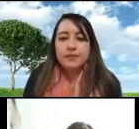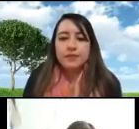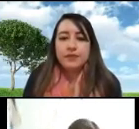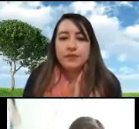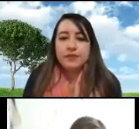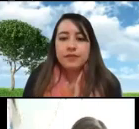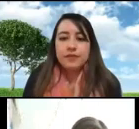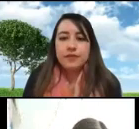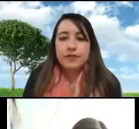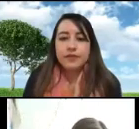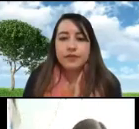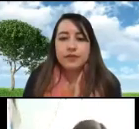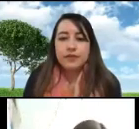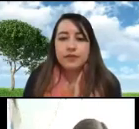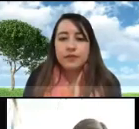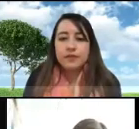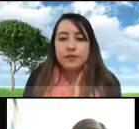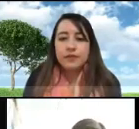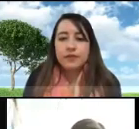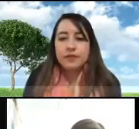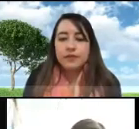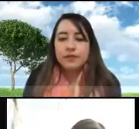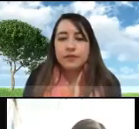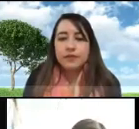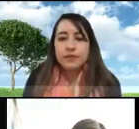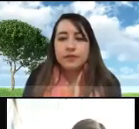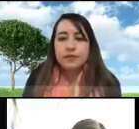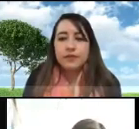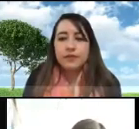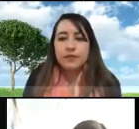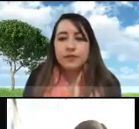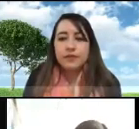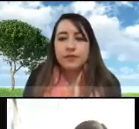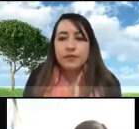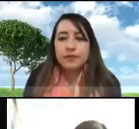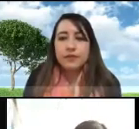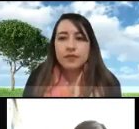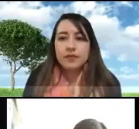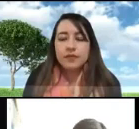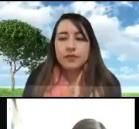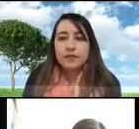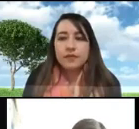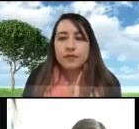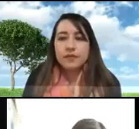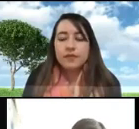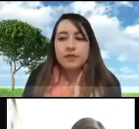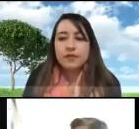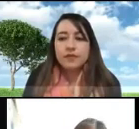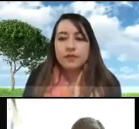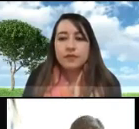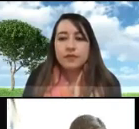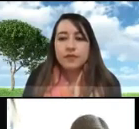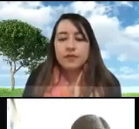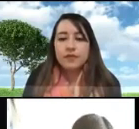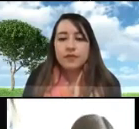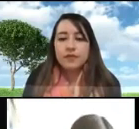Ejemplo de factores abióticos, temperatura y clima, lluvia y flora, hongos y bacterias o flora